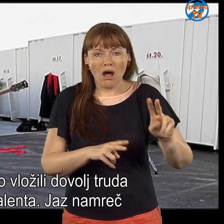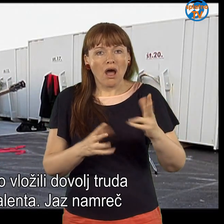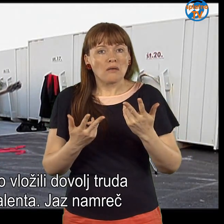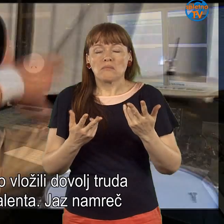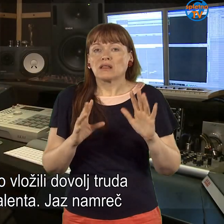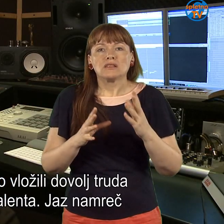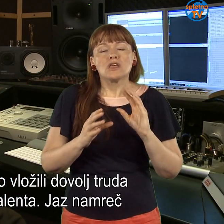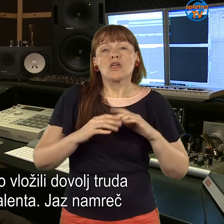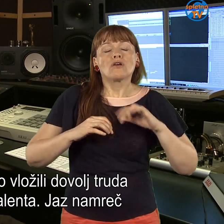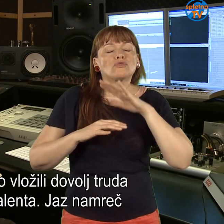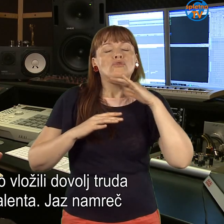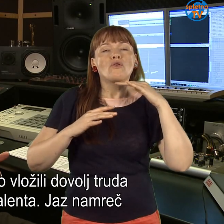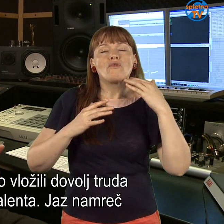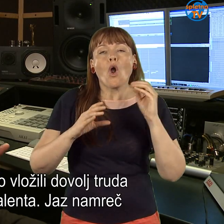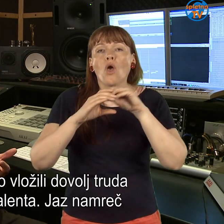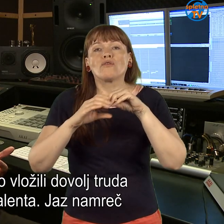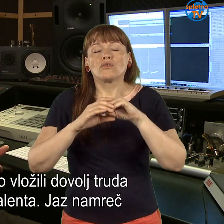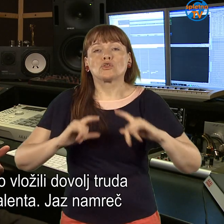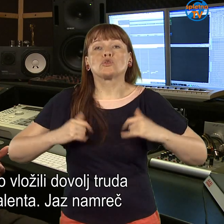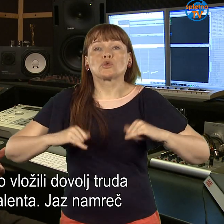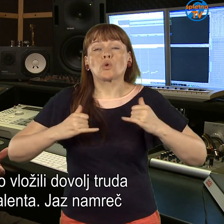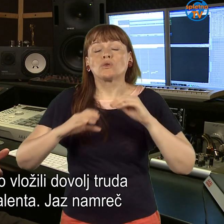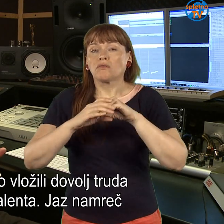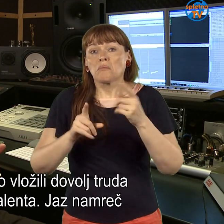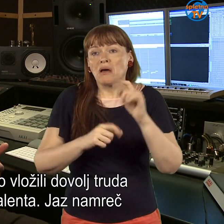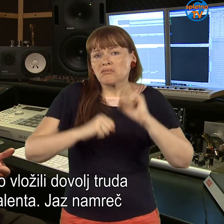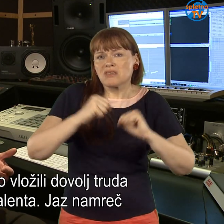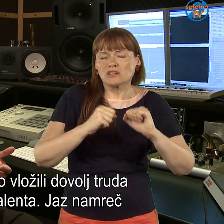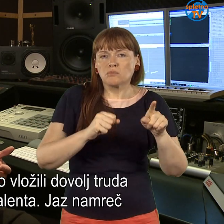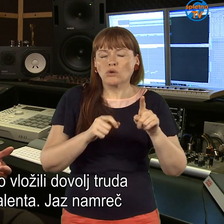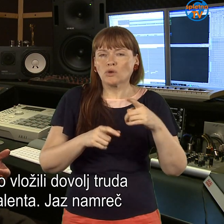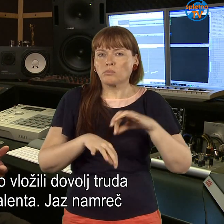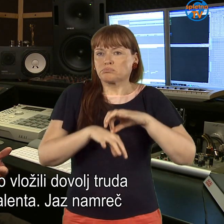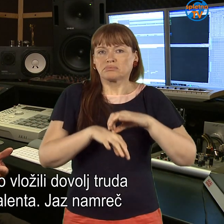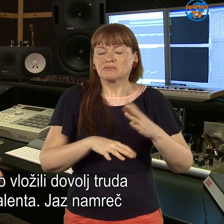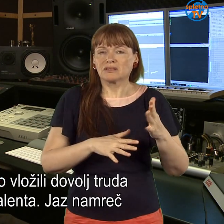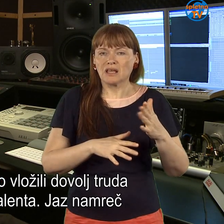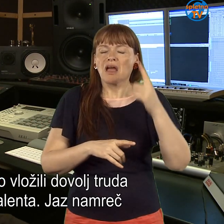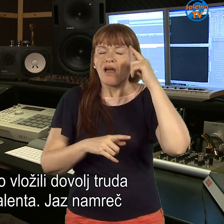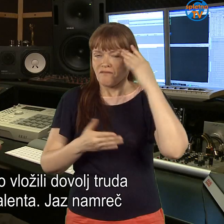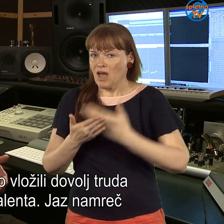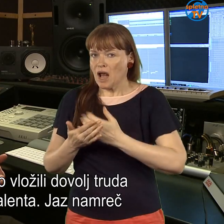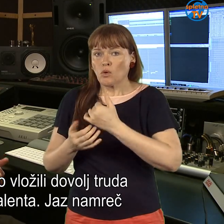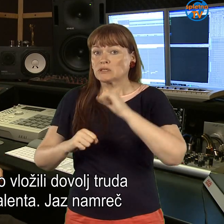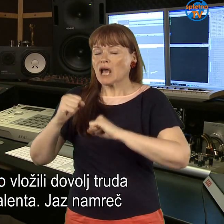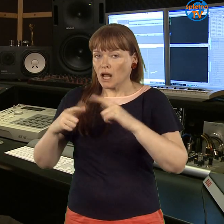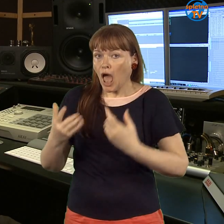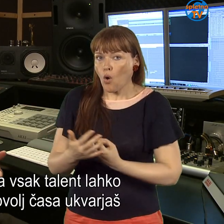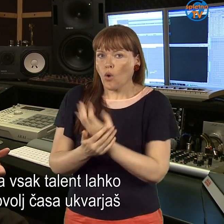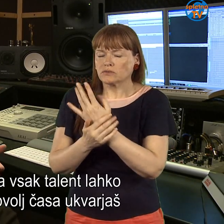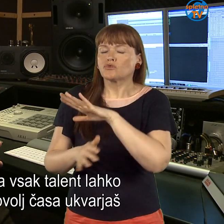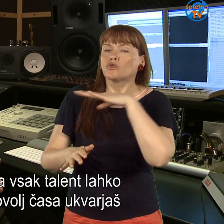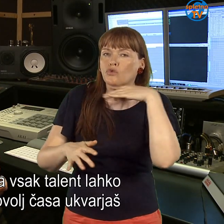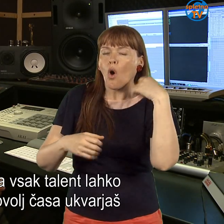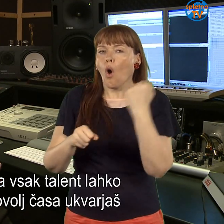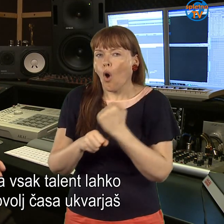niti vložili dovolj truda, ne da mogoče nimajo talenta, zato ker jaz verjamem v to, da vsak talent lahko razviješ, če se dosti časa